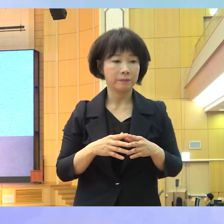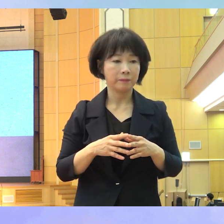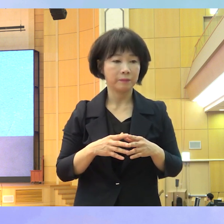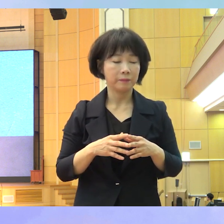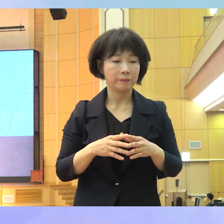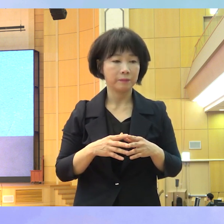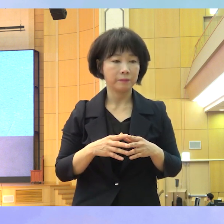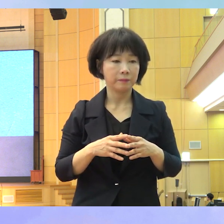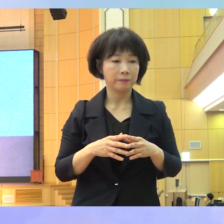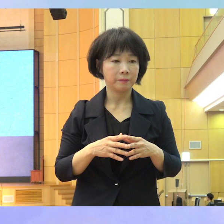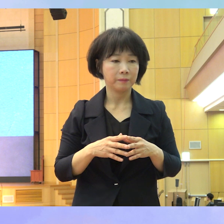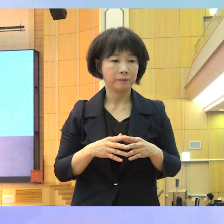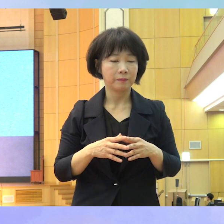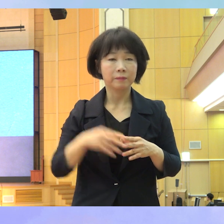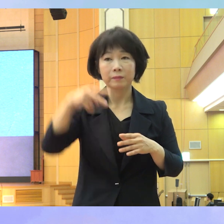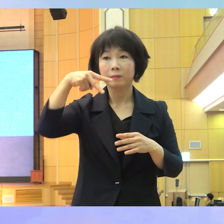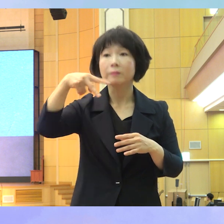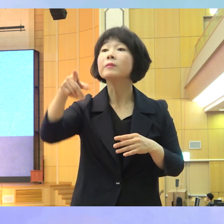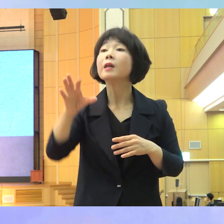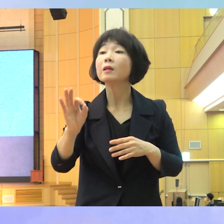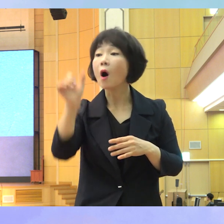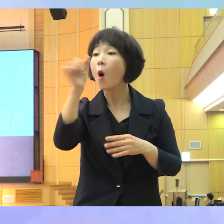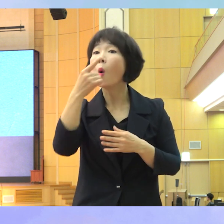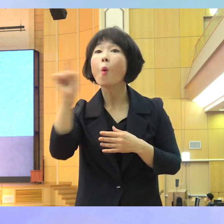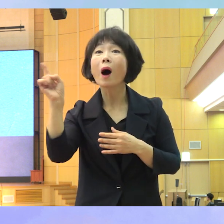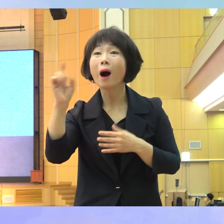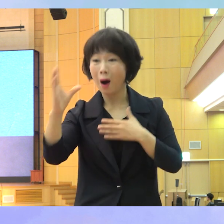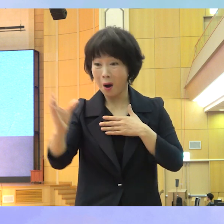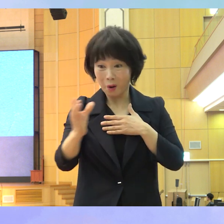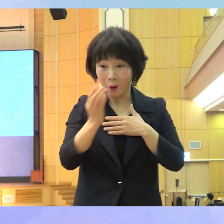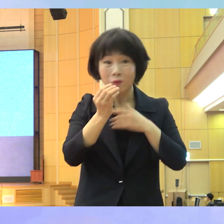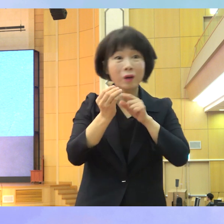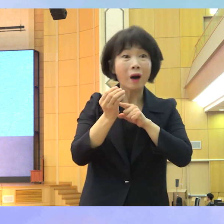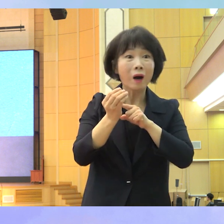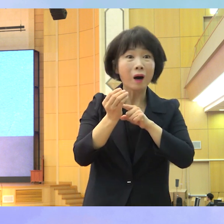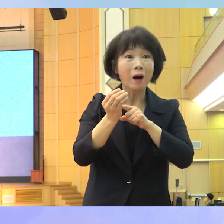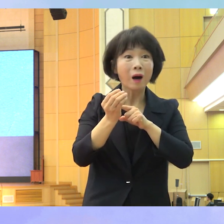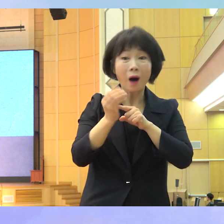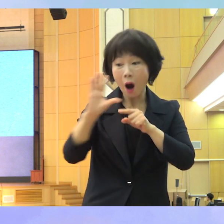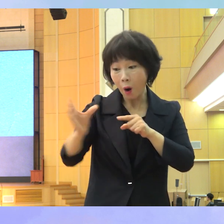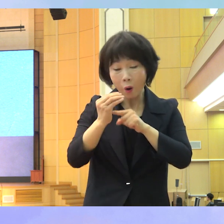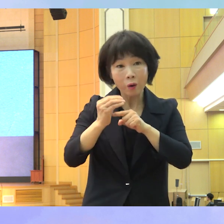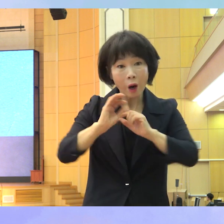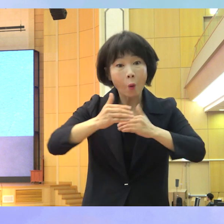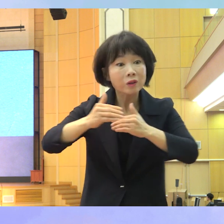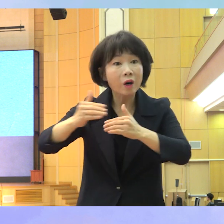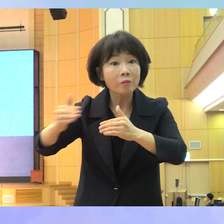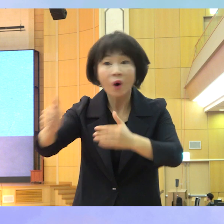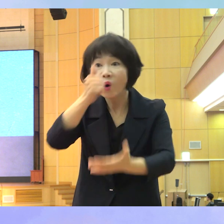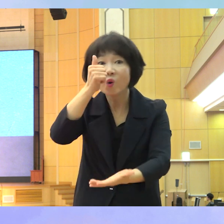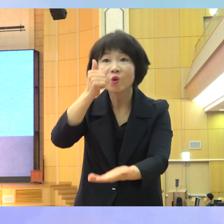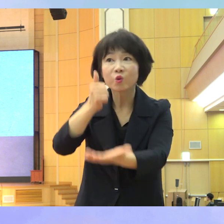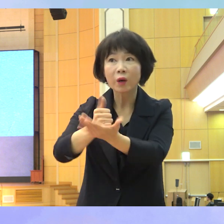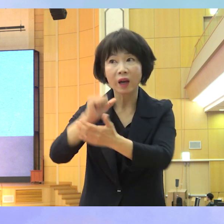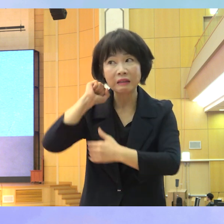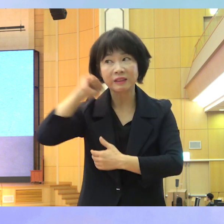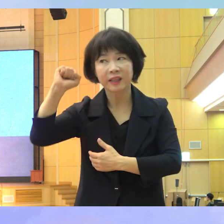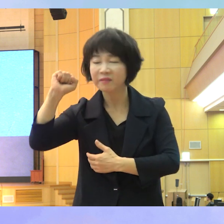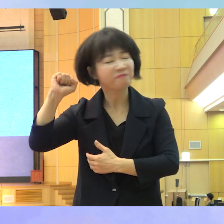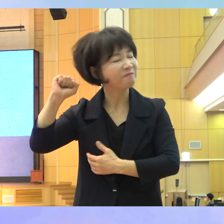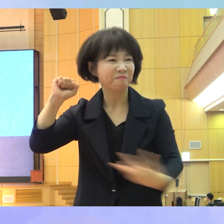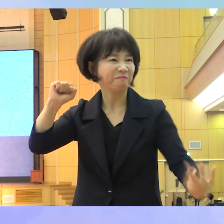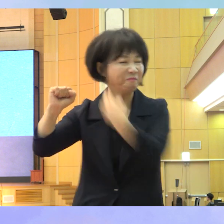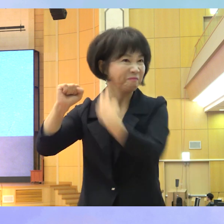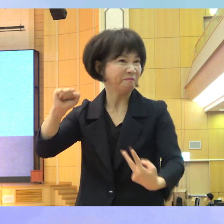그래서 여러분, 성화의 과정은 죄를 멀리 하는 거예요. 죄를 끊어내는 겁니다. 자꾸 끊어내는 과정을 하는